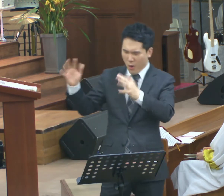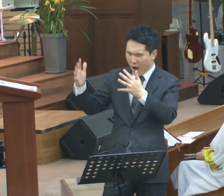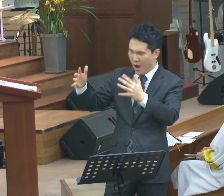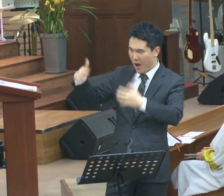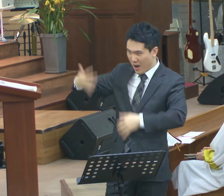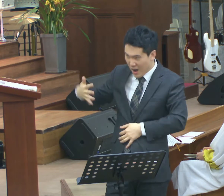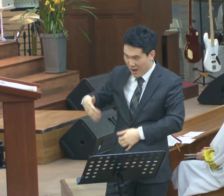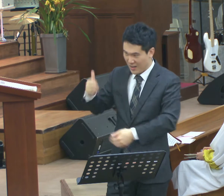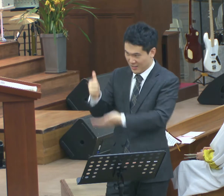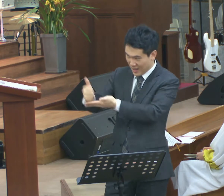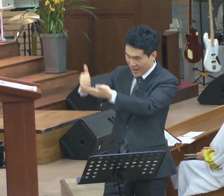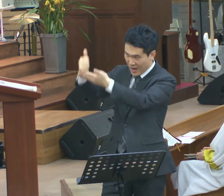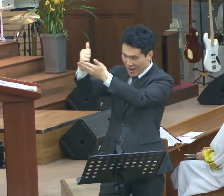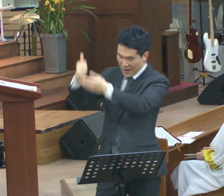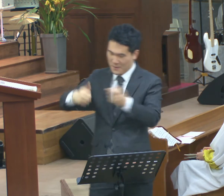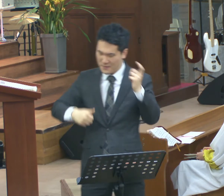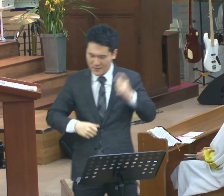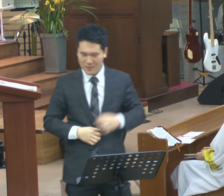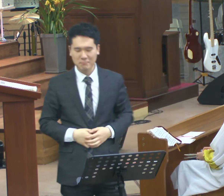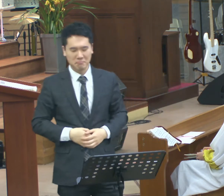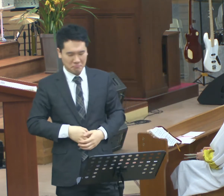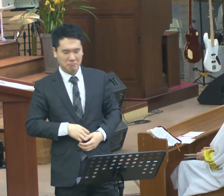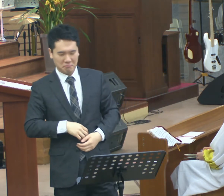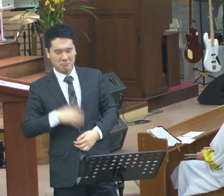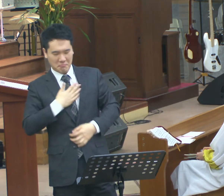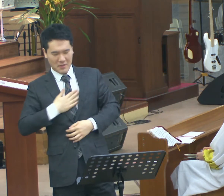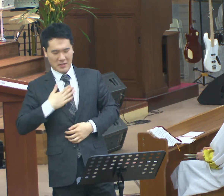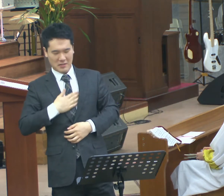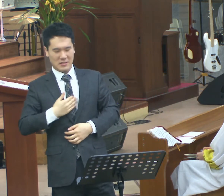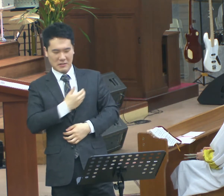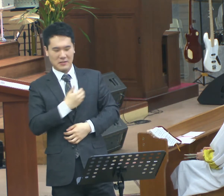중단되잖아요. 그러면 굉장히 우울해지고 힘들어지죠.